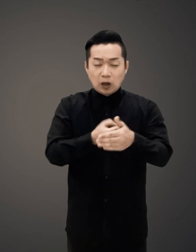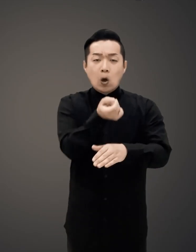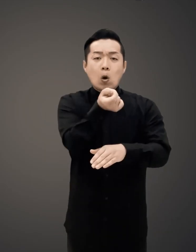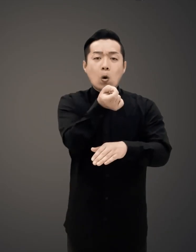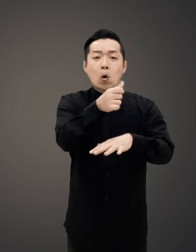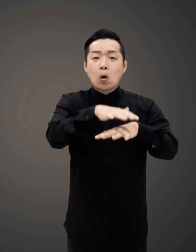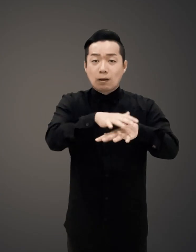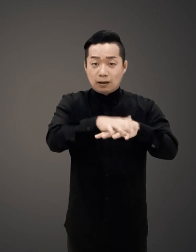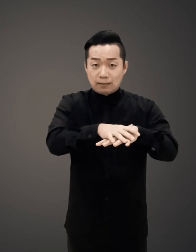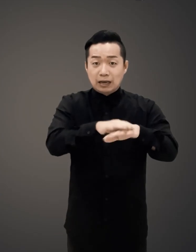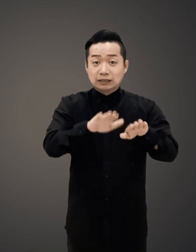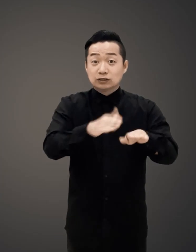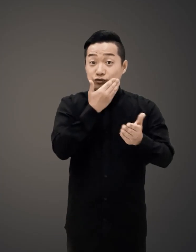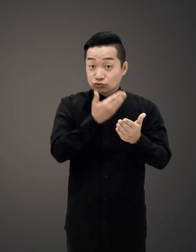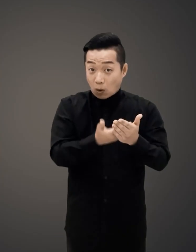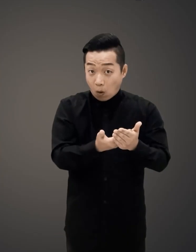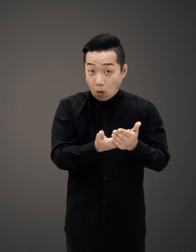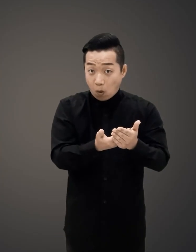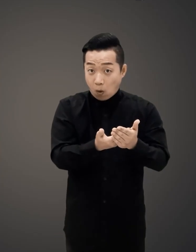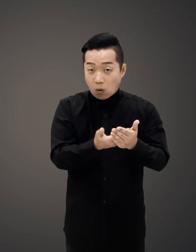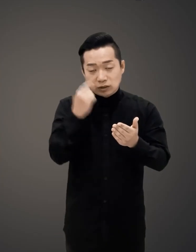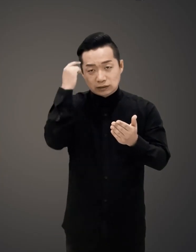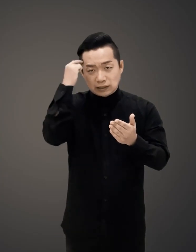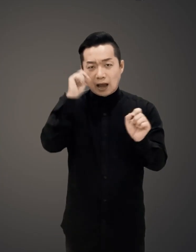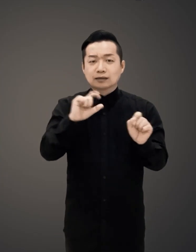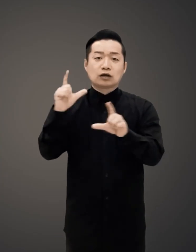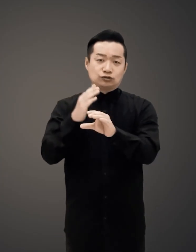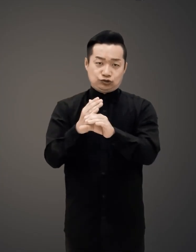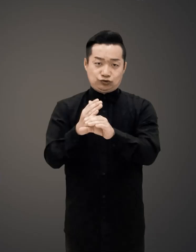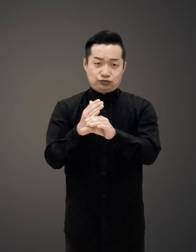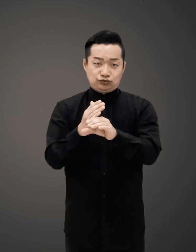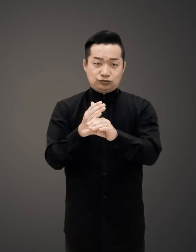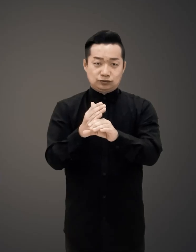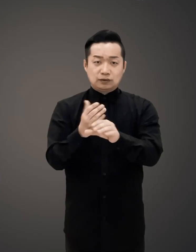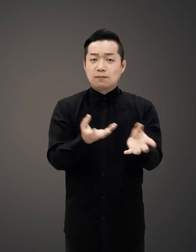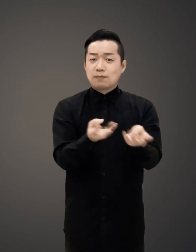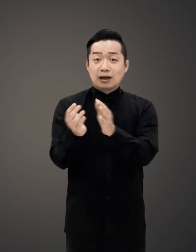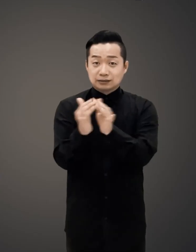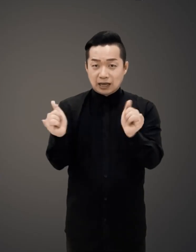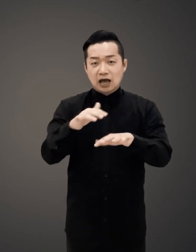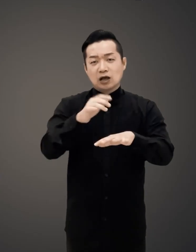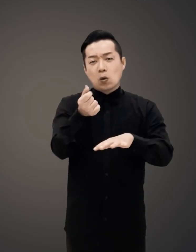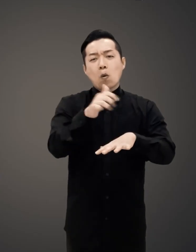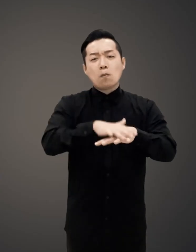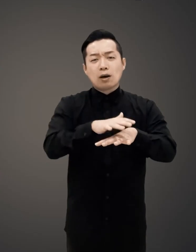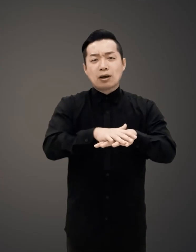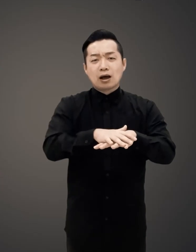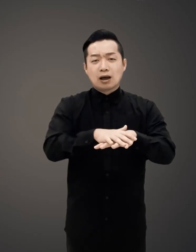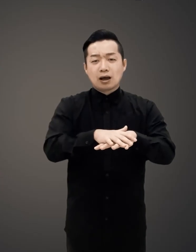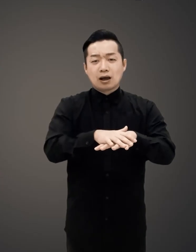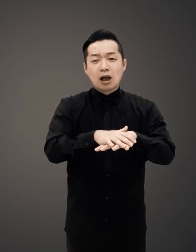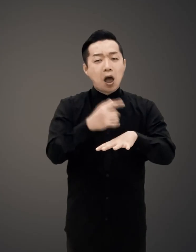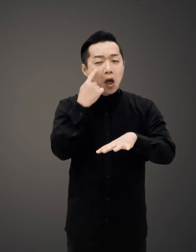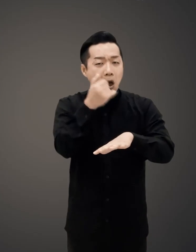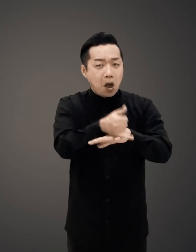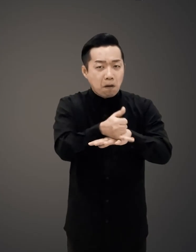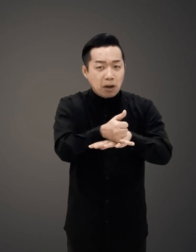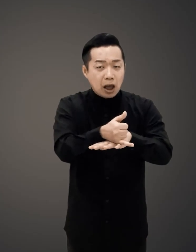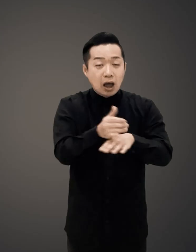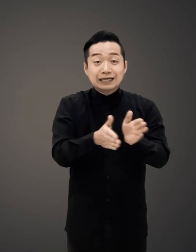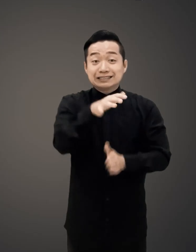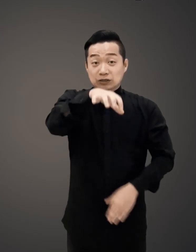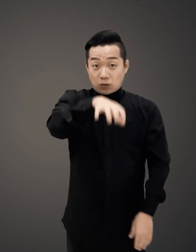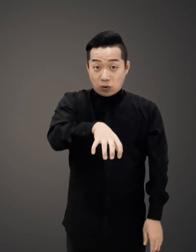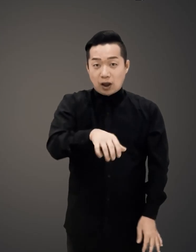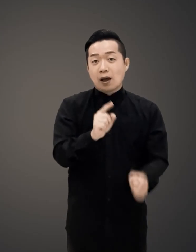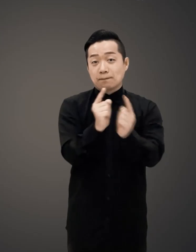텃밭이 되게 중요하게 구상되고 많은 사람들이 텃밭을 이용하고 있습니다. 이런 공간들은 우리 도시